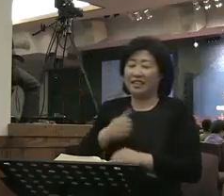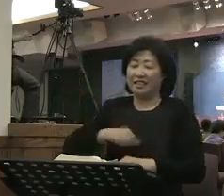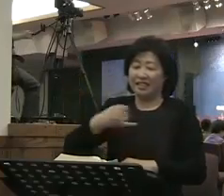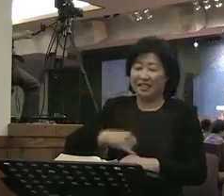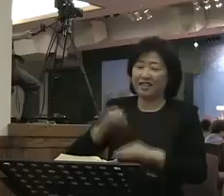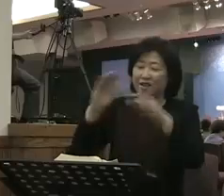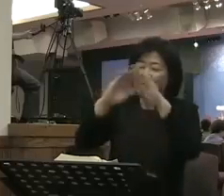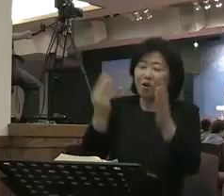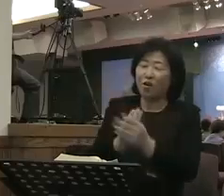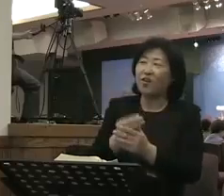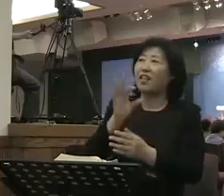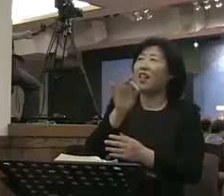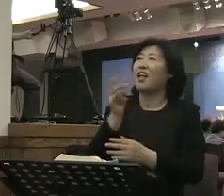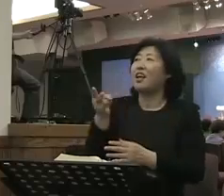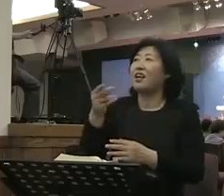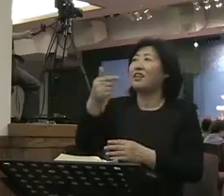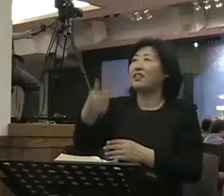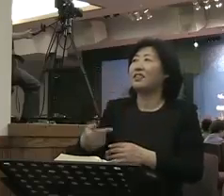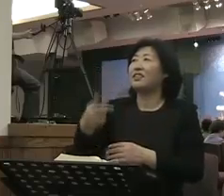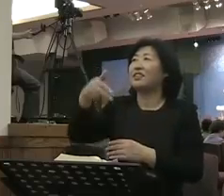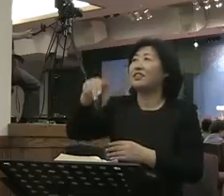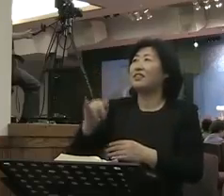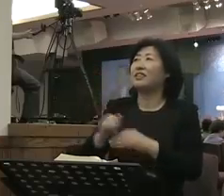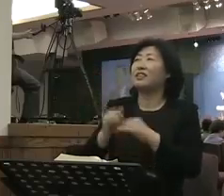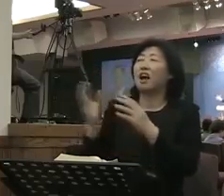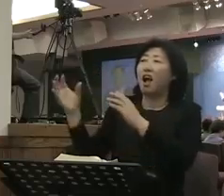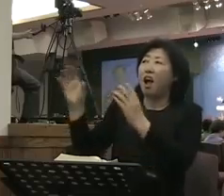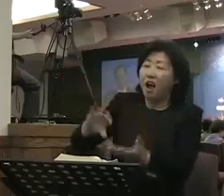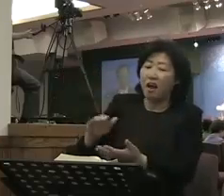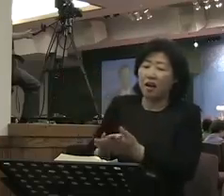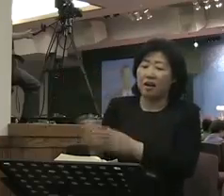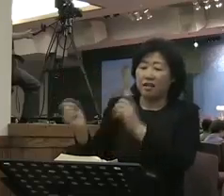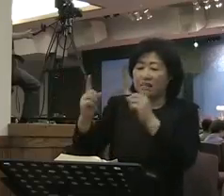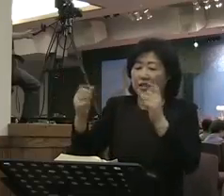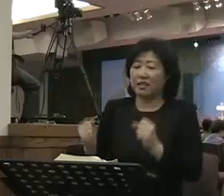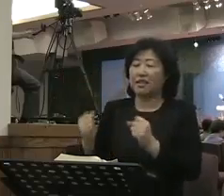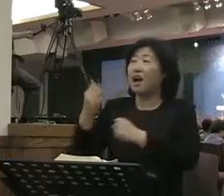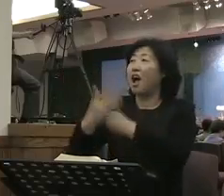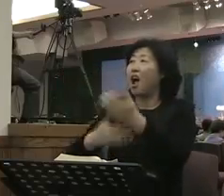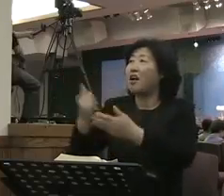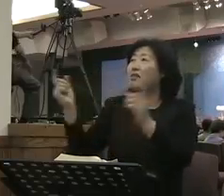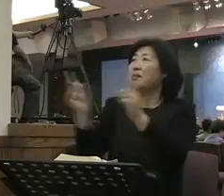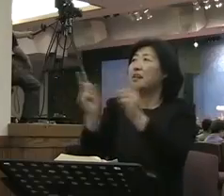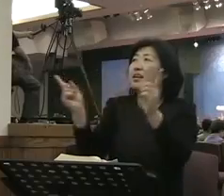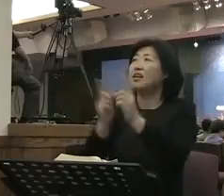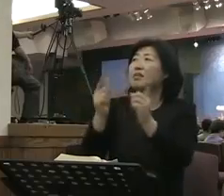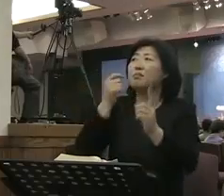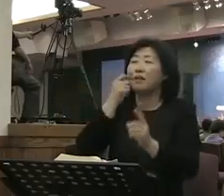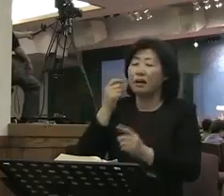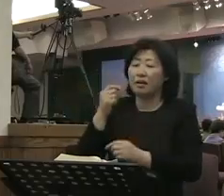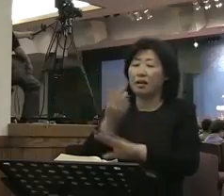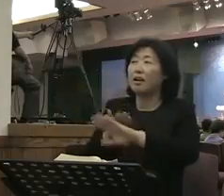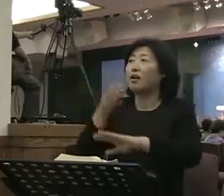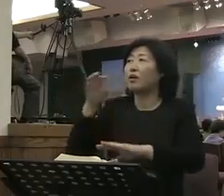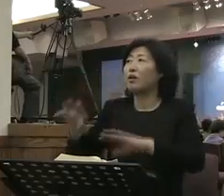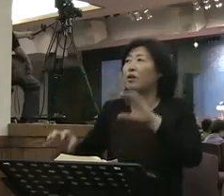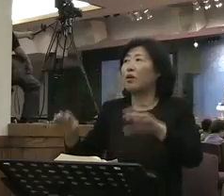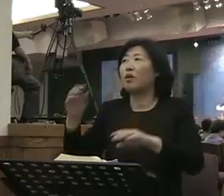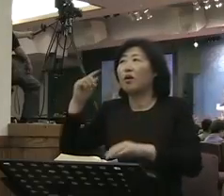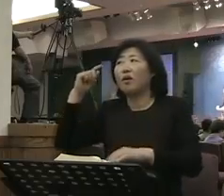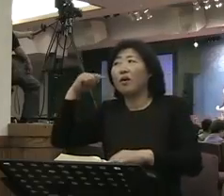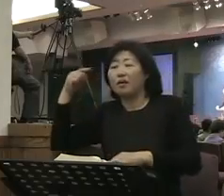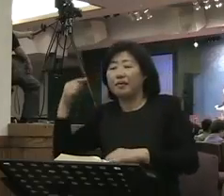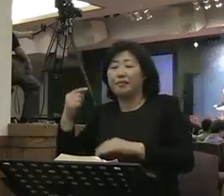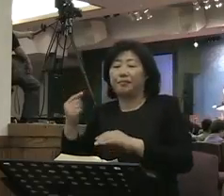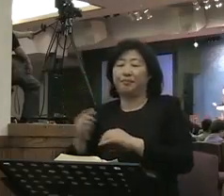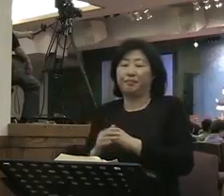자녀들이 모든 에너지를 쏟아붓고 하나님, 살아계신 하나님을 만나지 못하면 다른 데 미치게 되어 있습니다. 여러분,